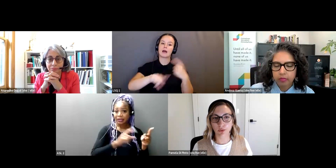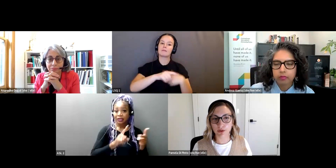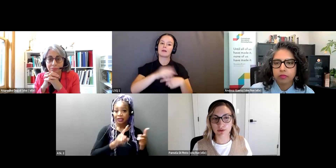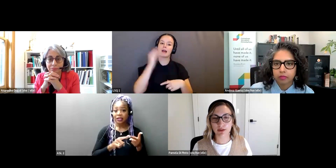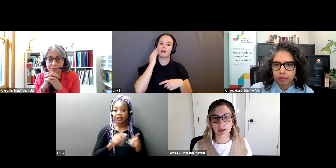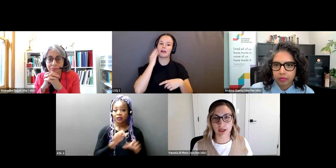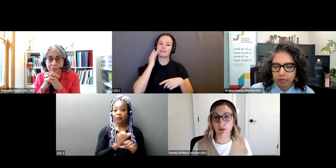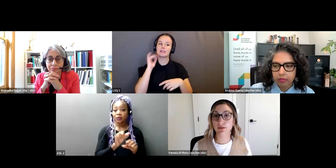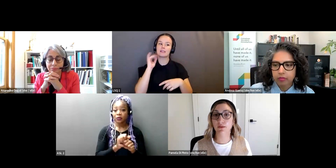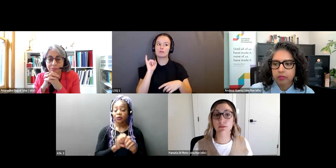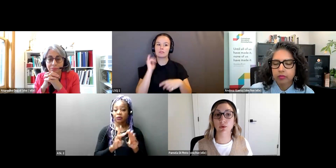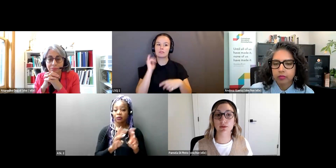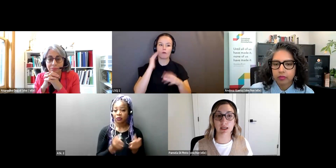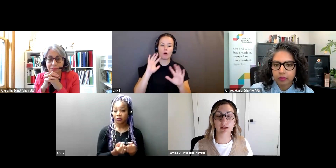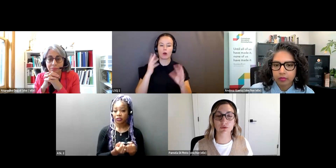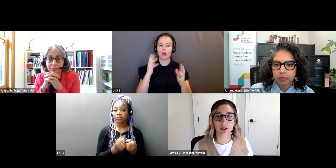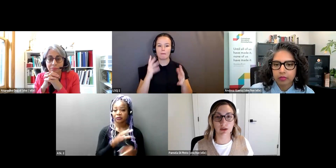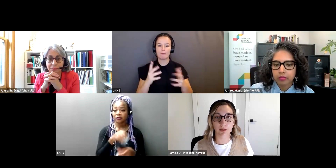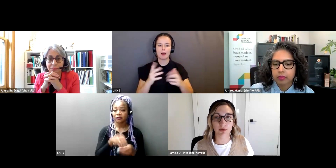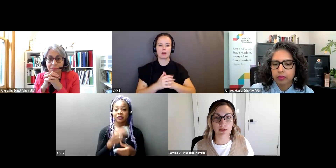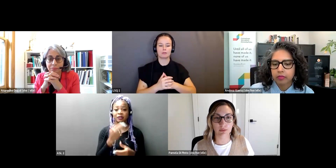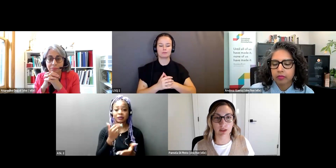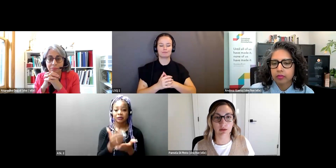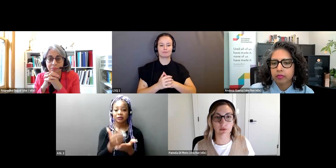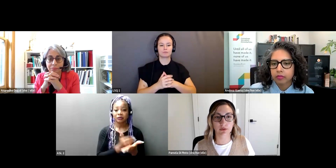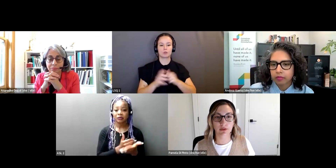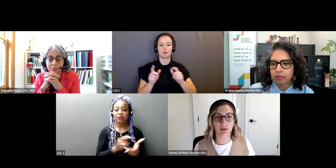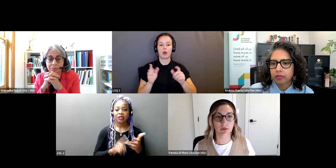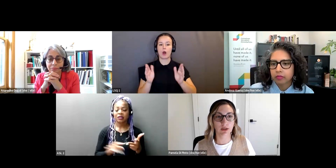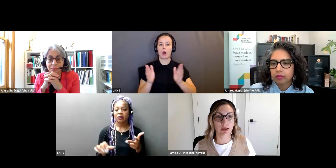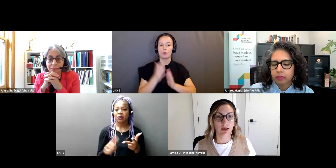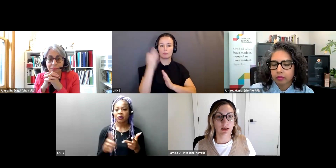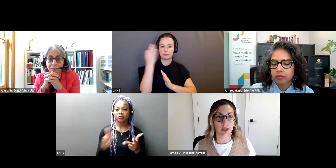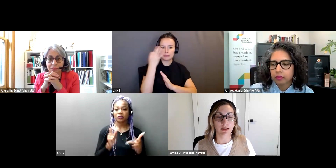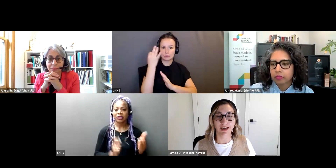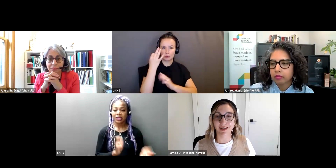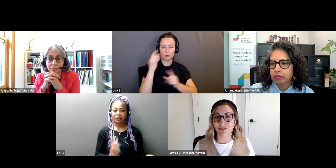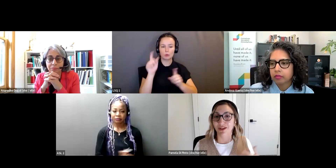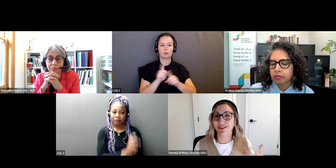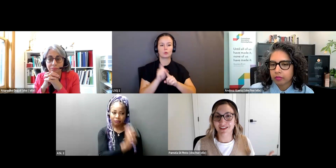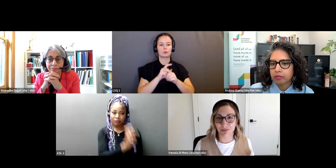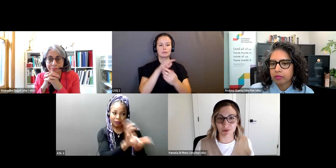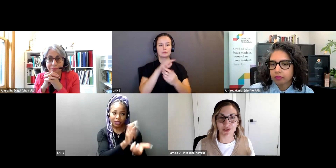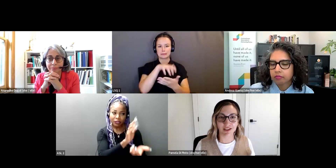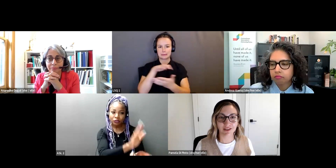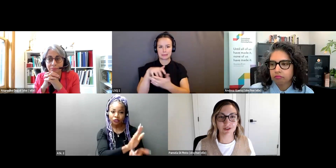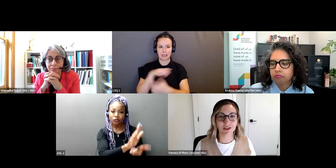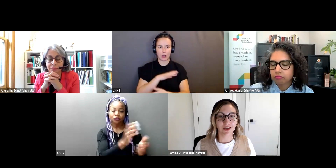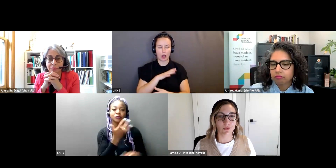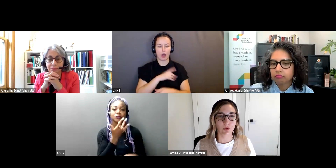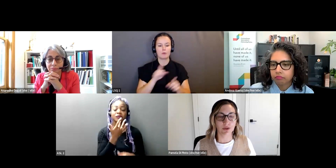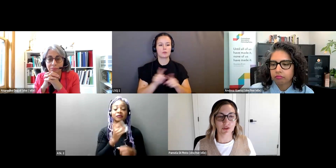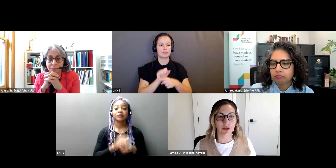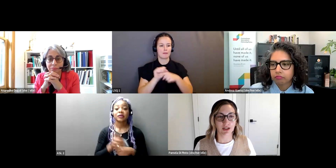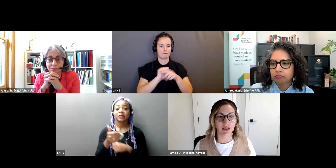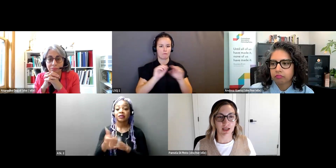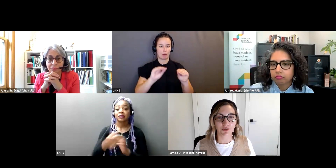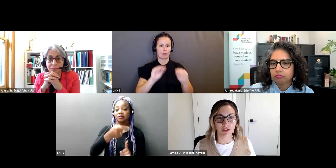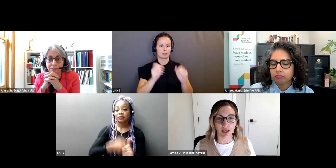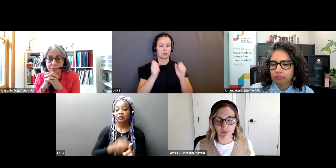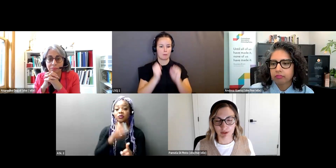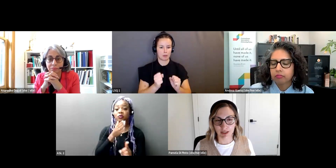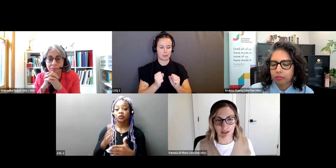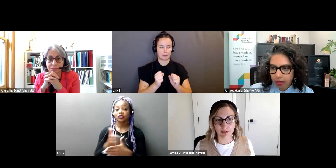réagir sur le lieu du travail. On a un mini-cours, on a un module là-dessus, et on peut aussi vous offrir des formations.